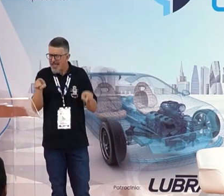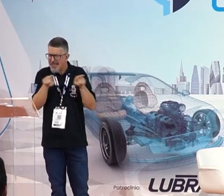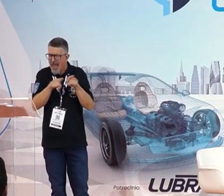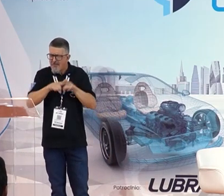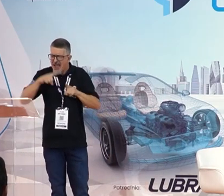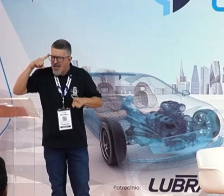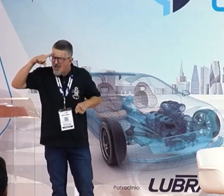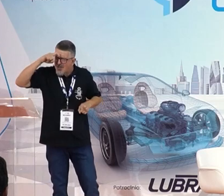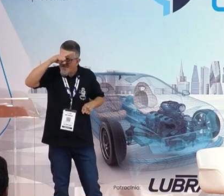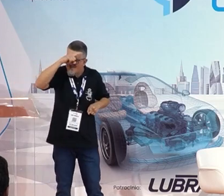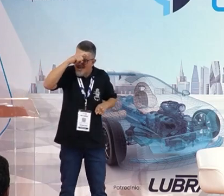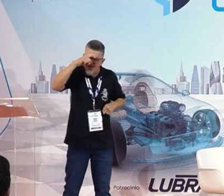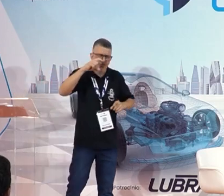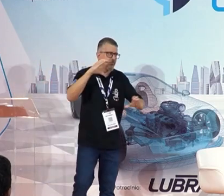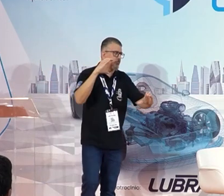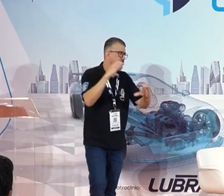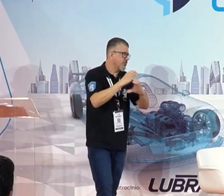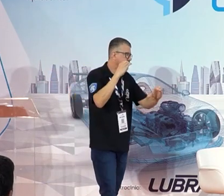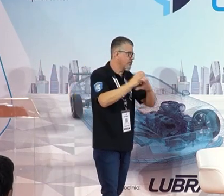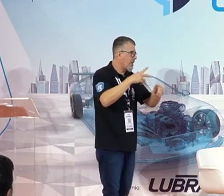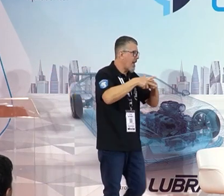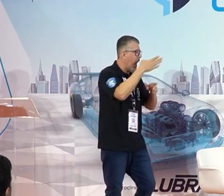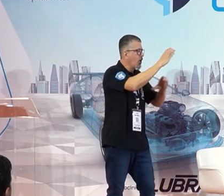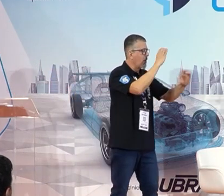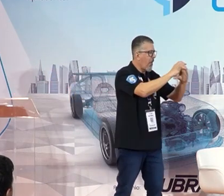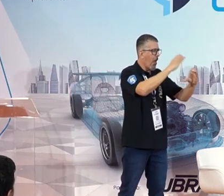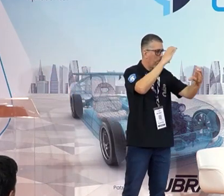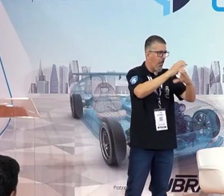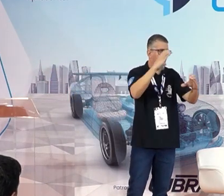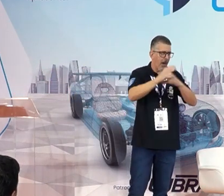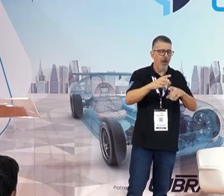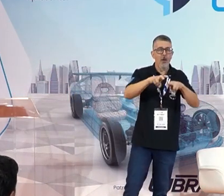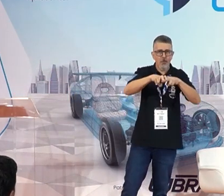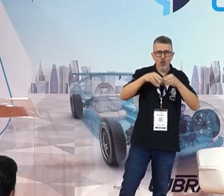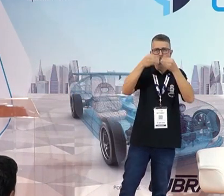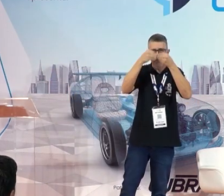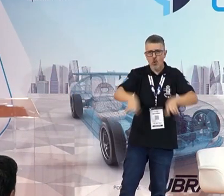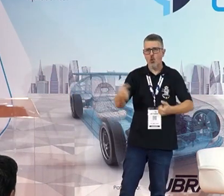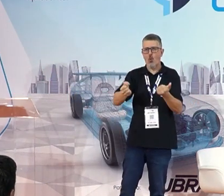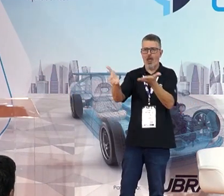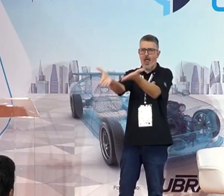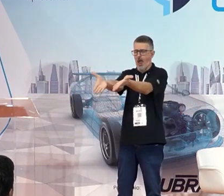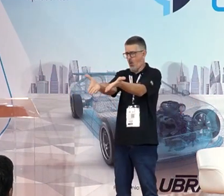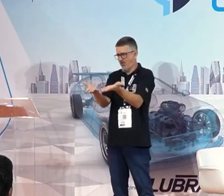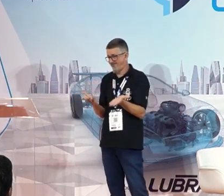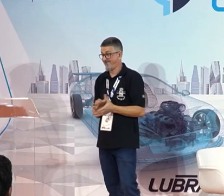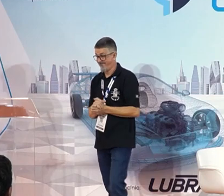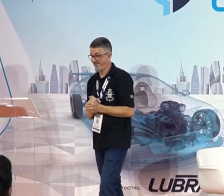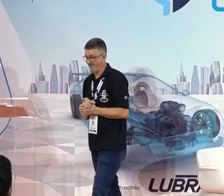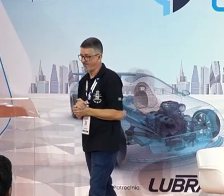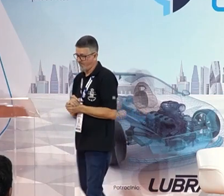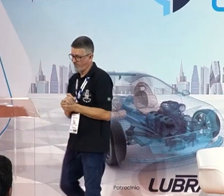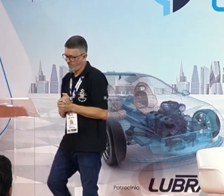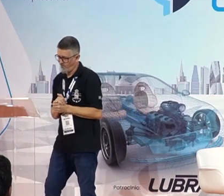né? De dinheiro, a dificuldade da comunicação. Vocês sabem disso. Por isso que eles tiveram